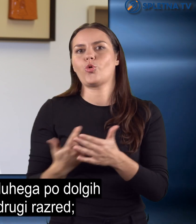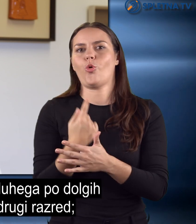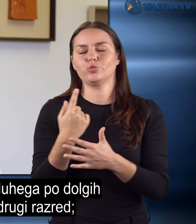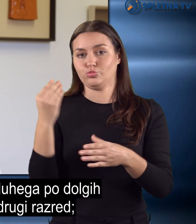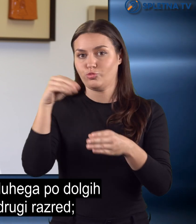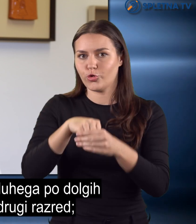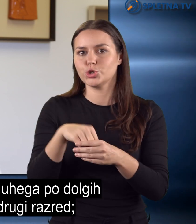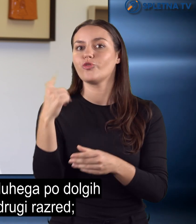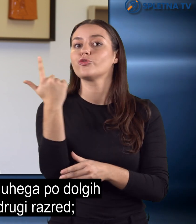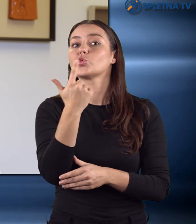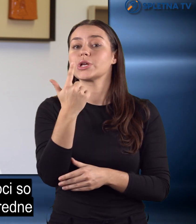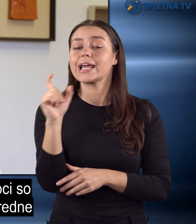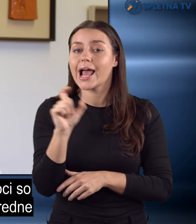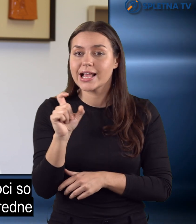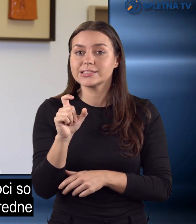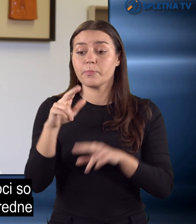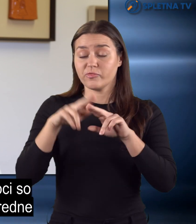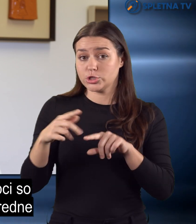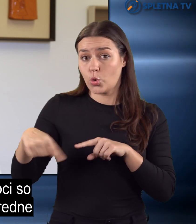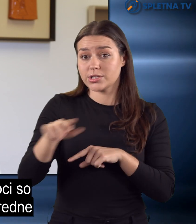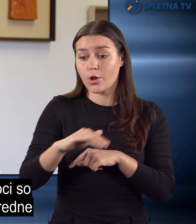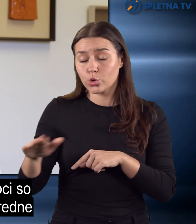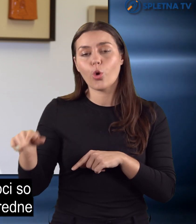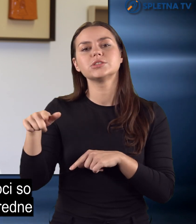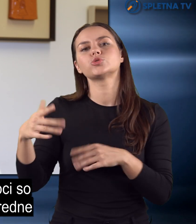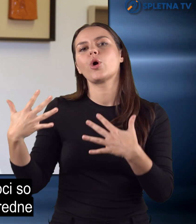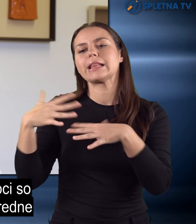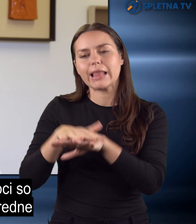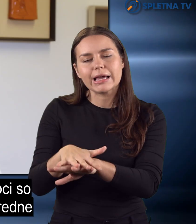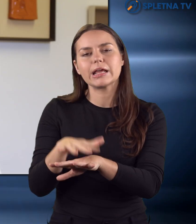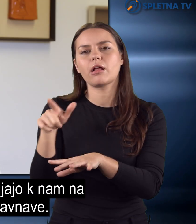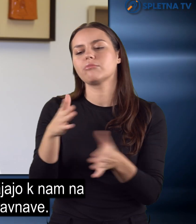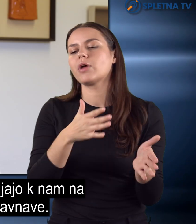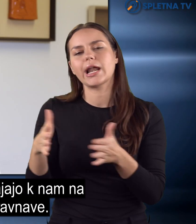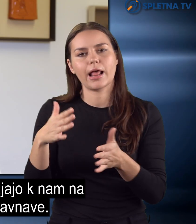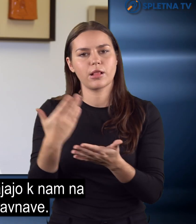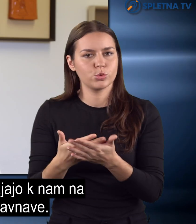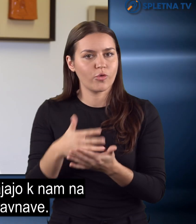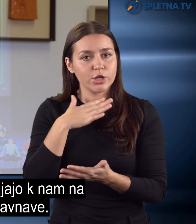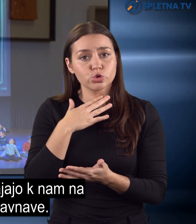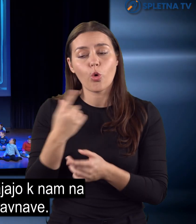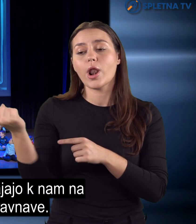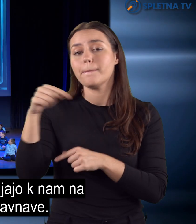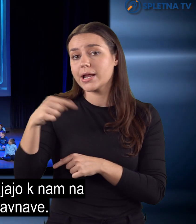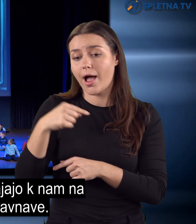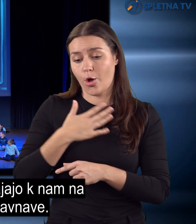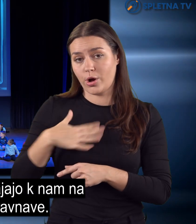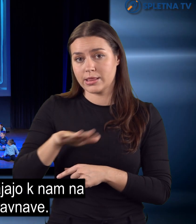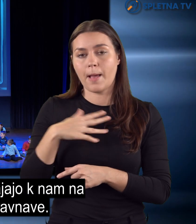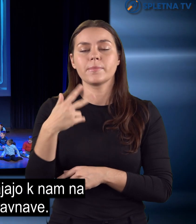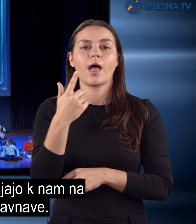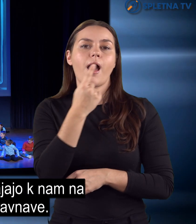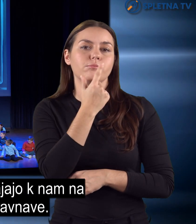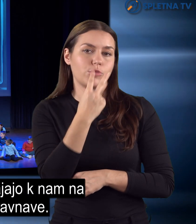2. razred. Vsi ostali otroci so integrirani v redne osnovne šole in prihajajo k nam na